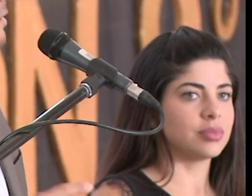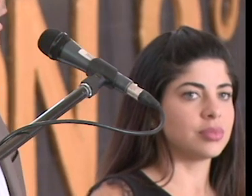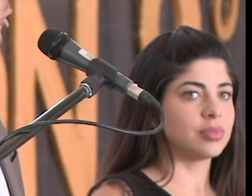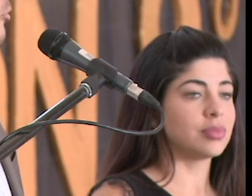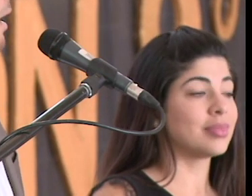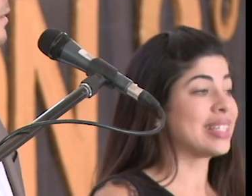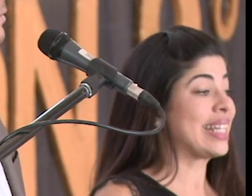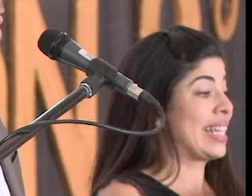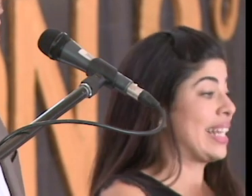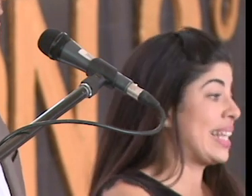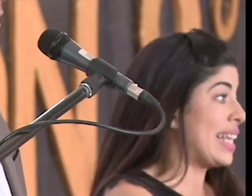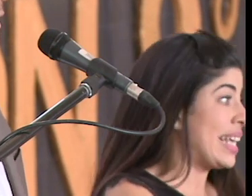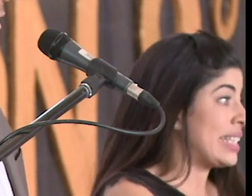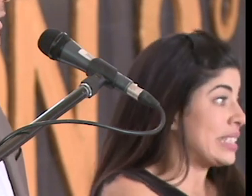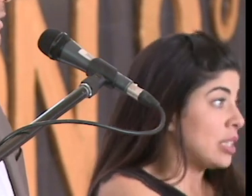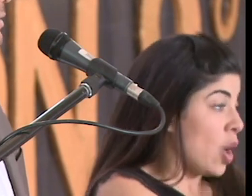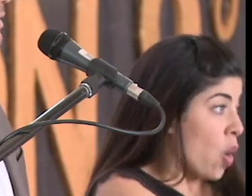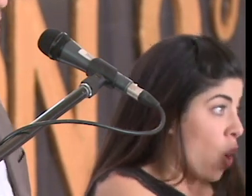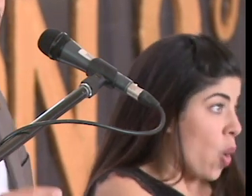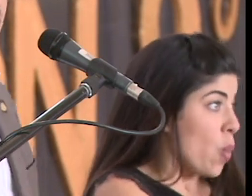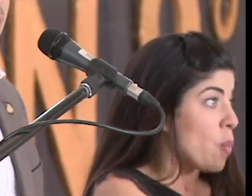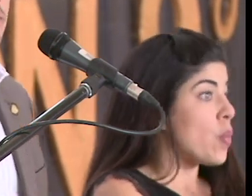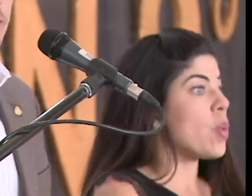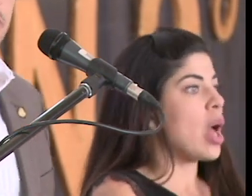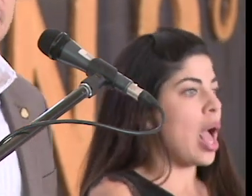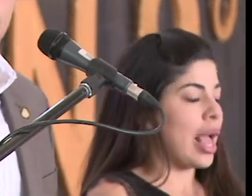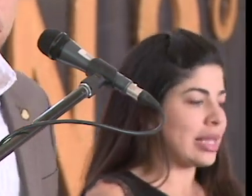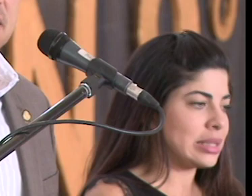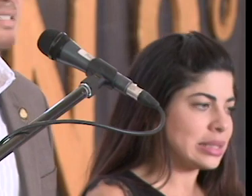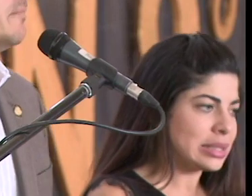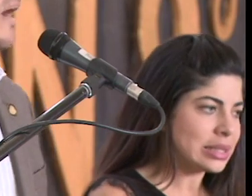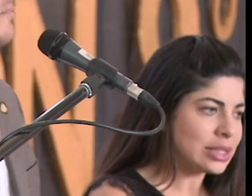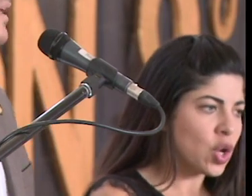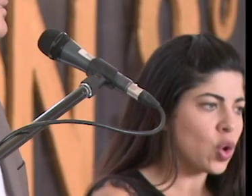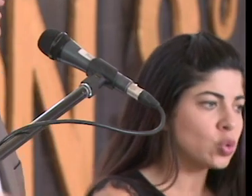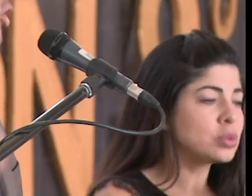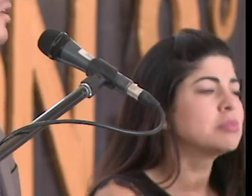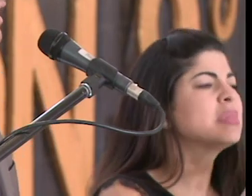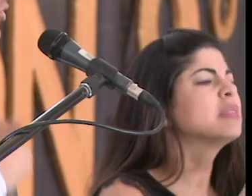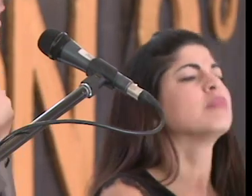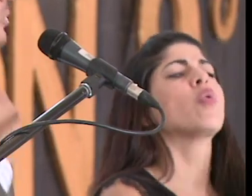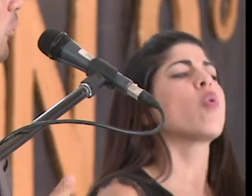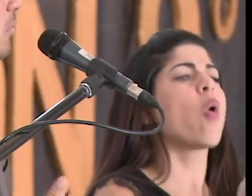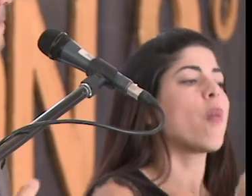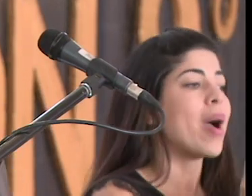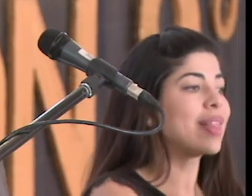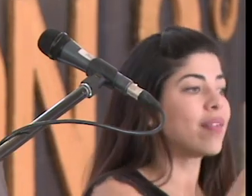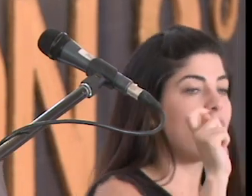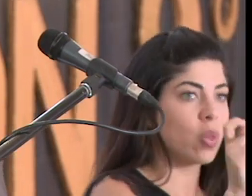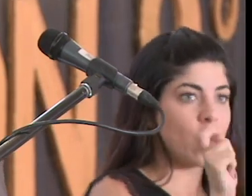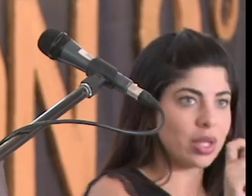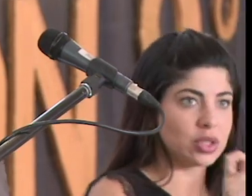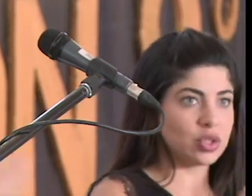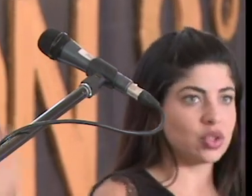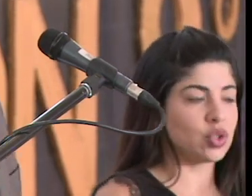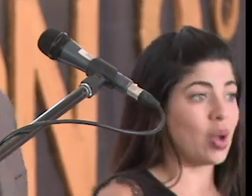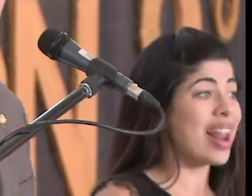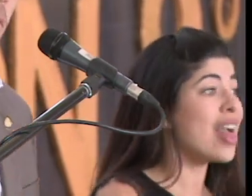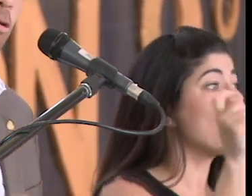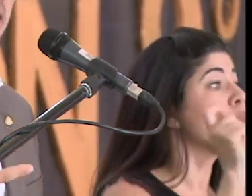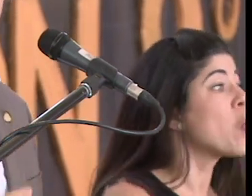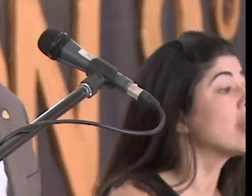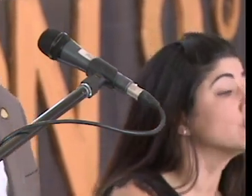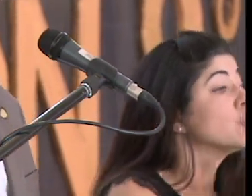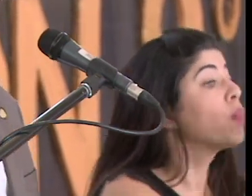Y esa obra se sigue construyendo principalmente con la educación, y la